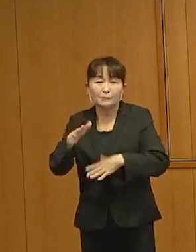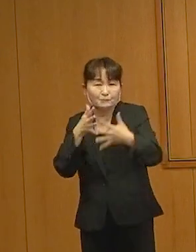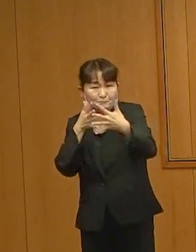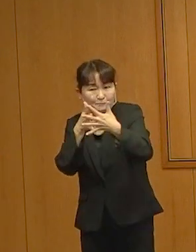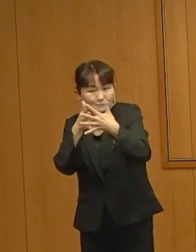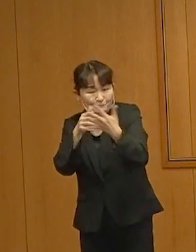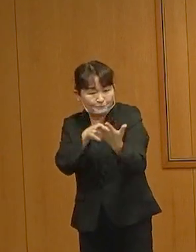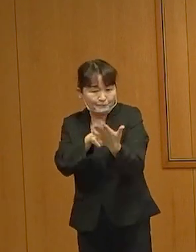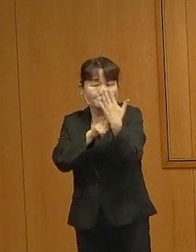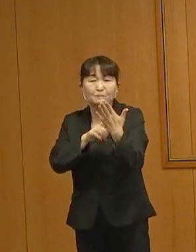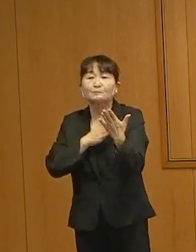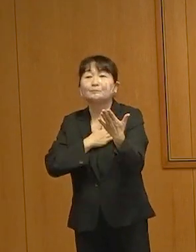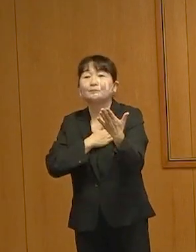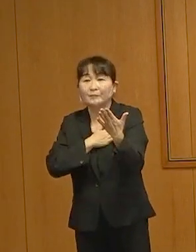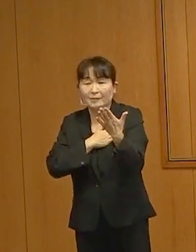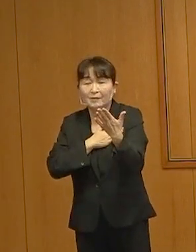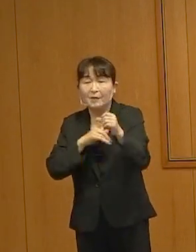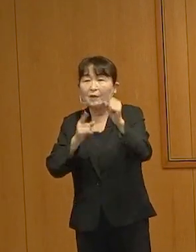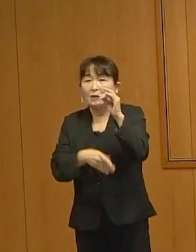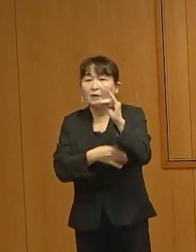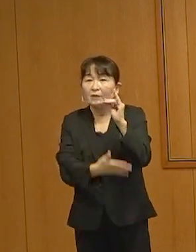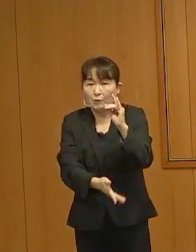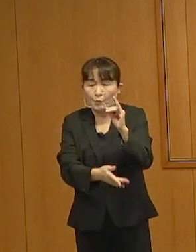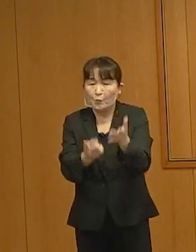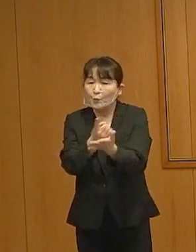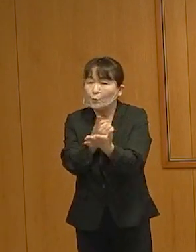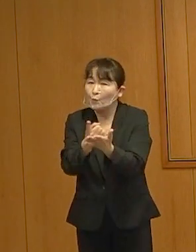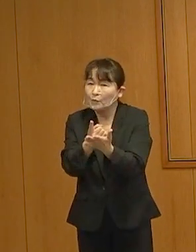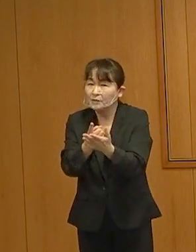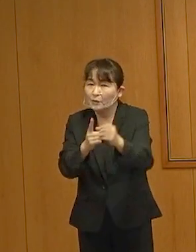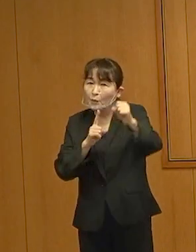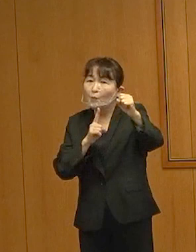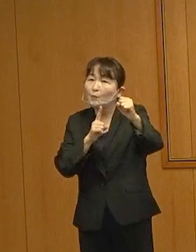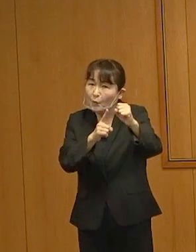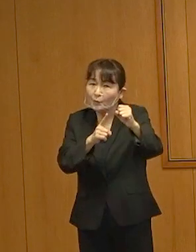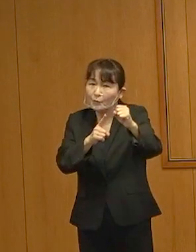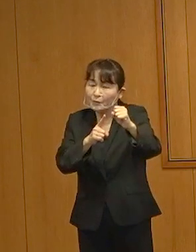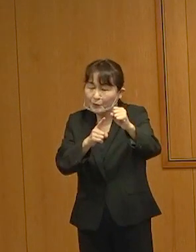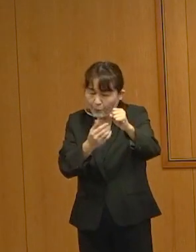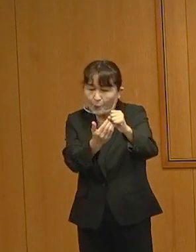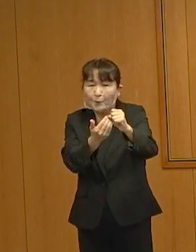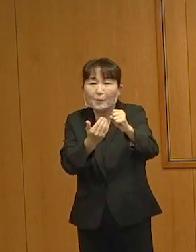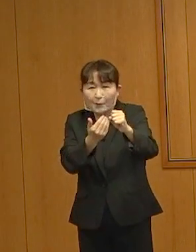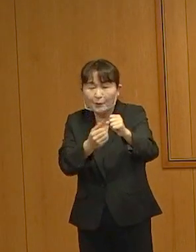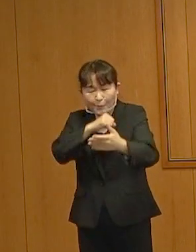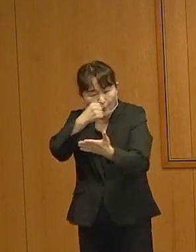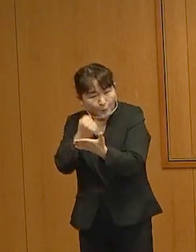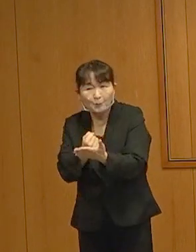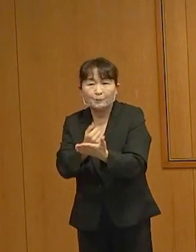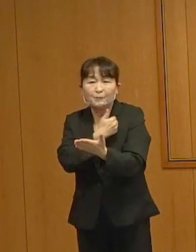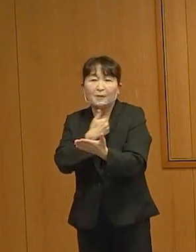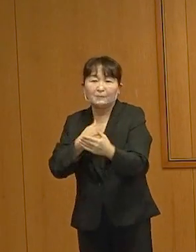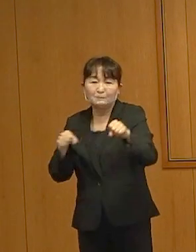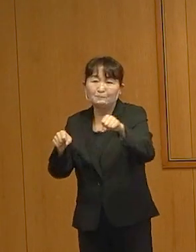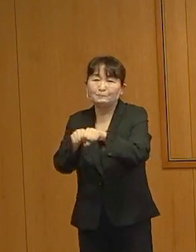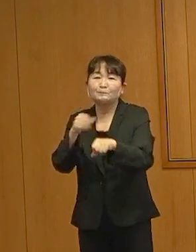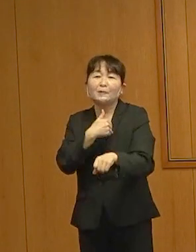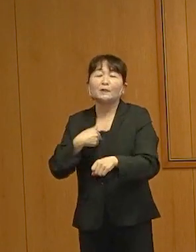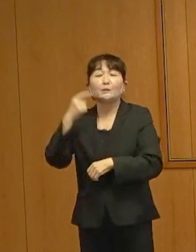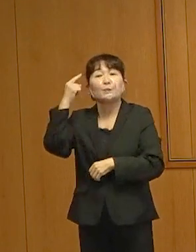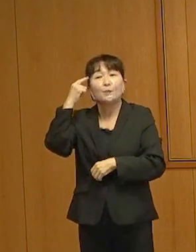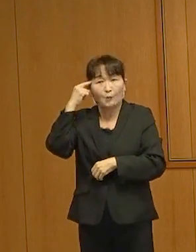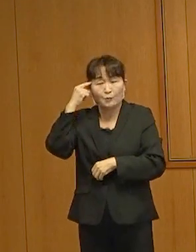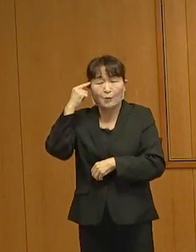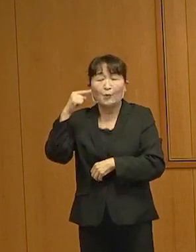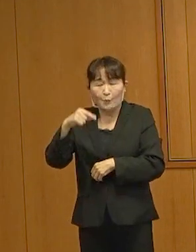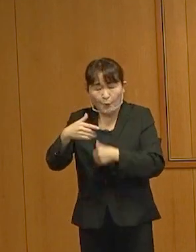、基本方針に掲げる目標につきまして前倒しで達成できるというふうに考えております。まあ、これも